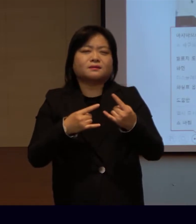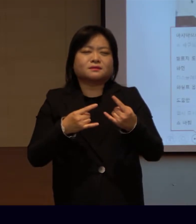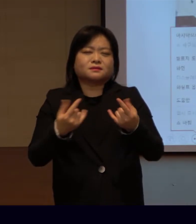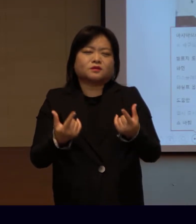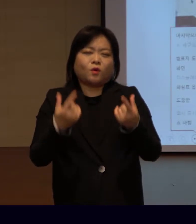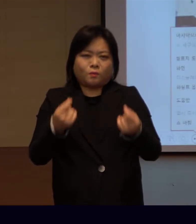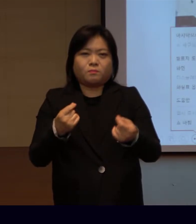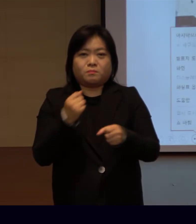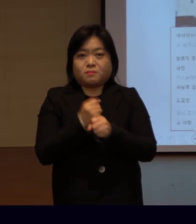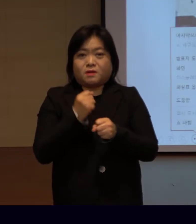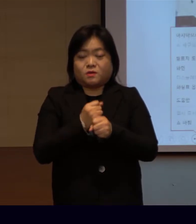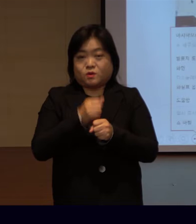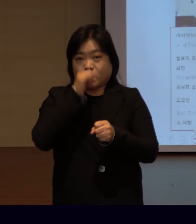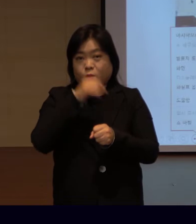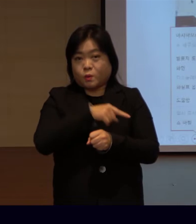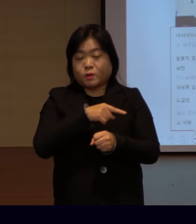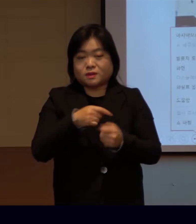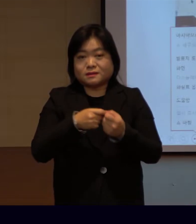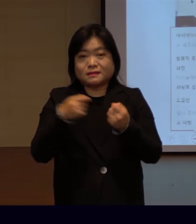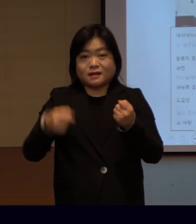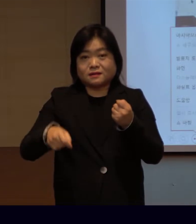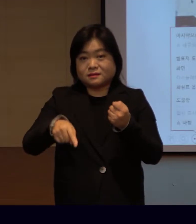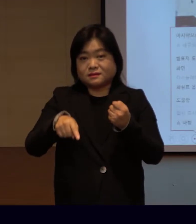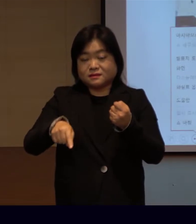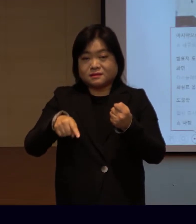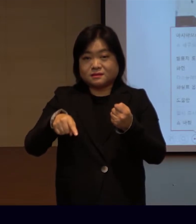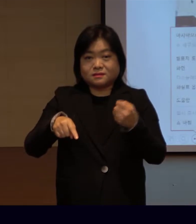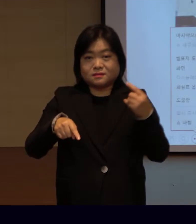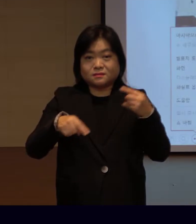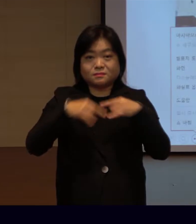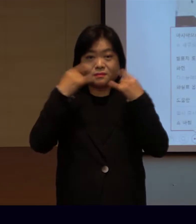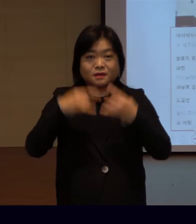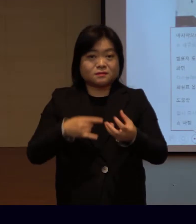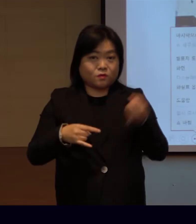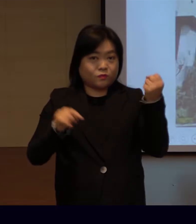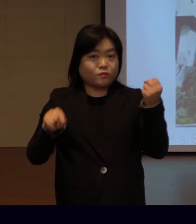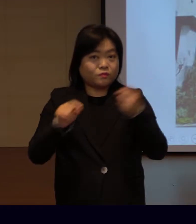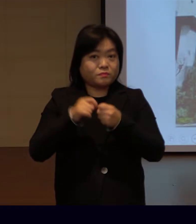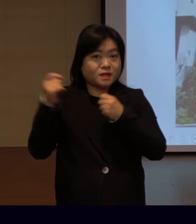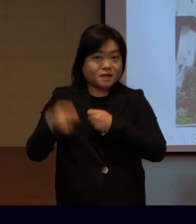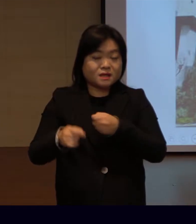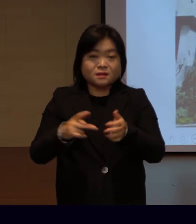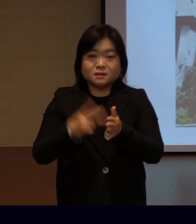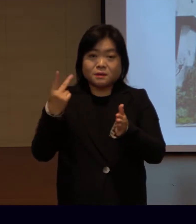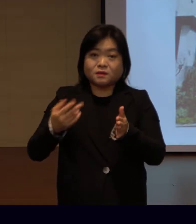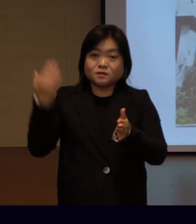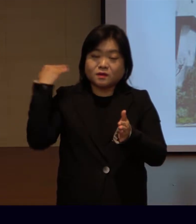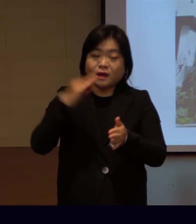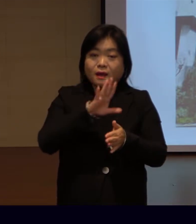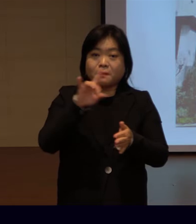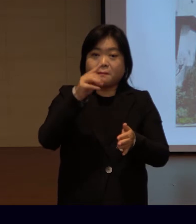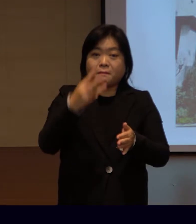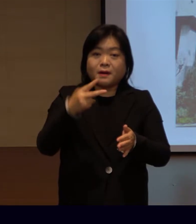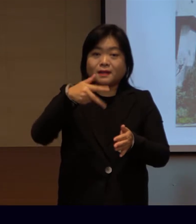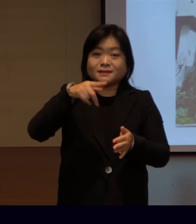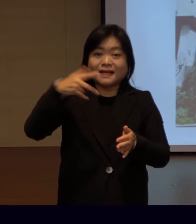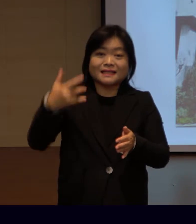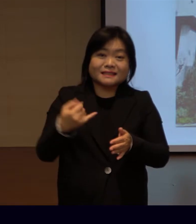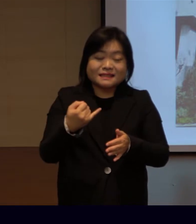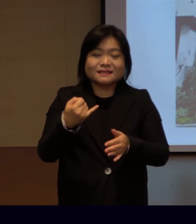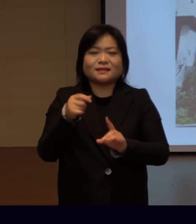있죠. 이 상점이 여기 있습니다. 굉장히 저는 흥미로웠습니다. 200년 전에 발자크의